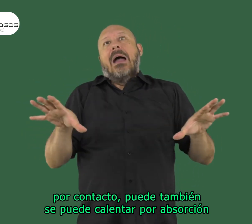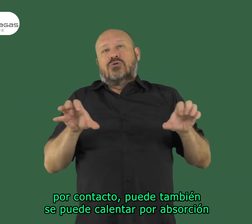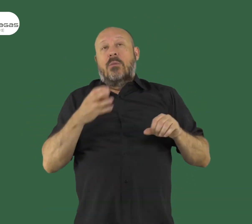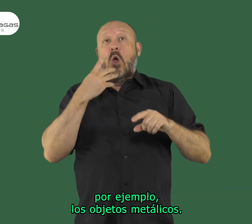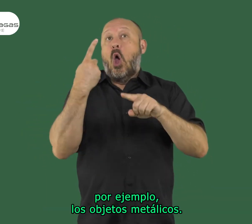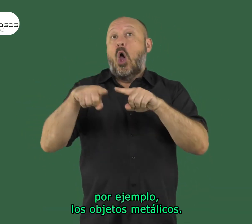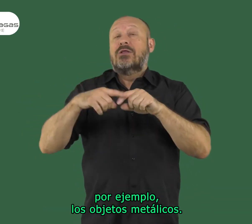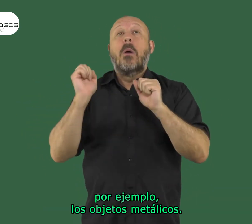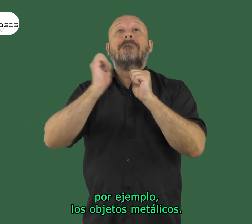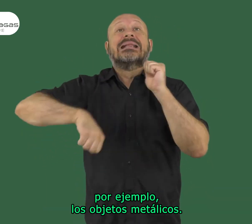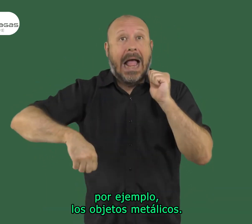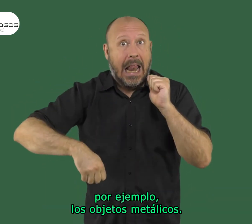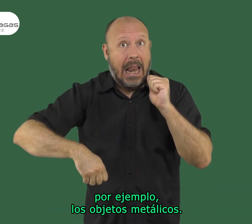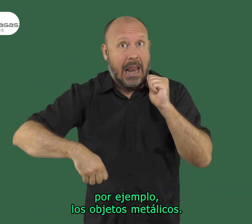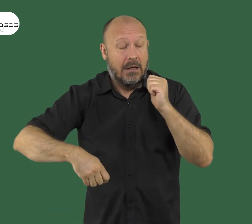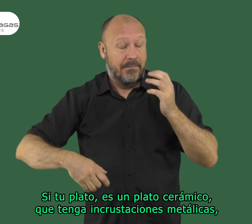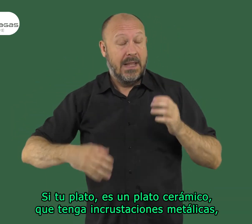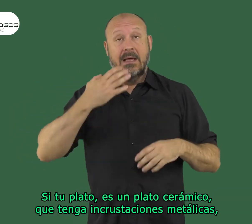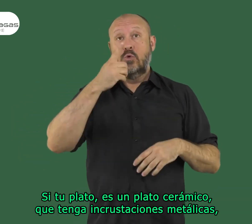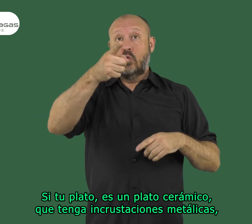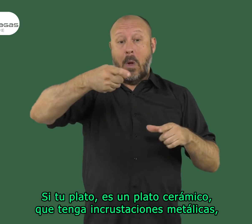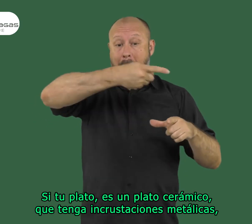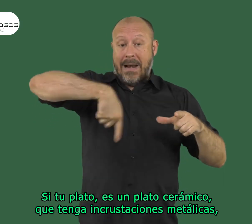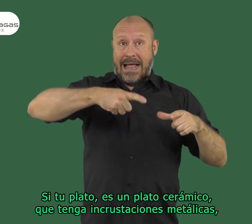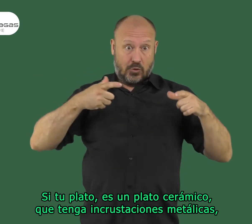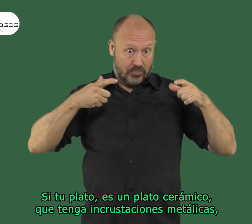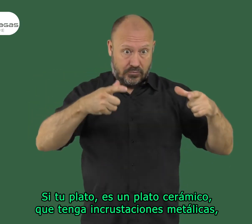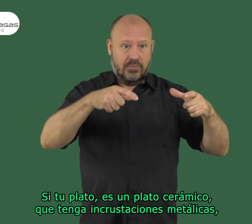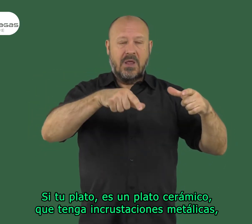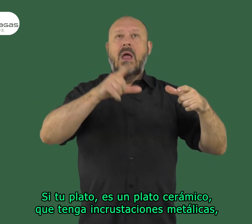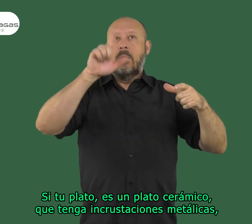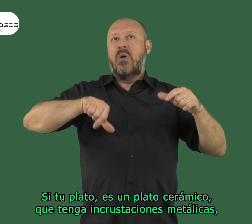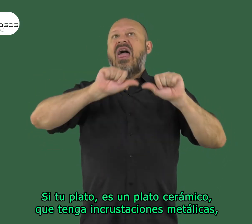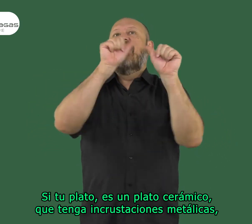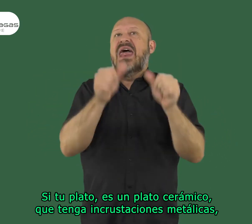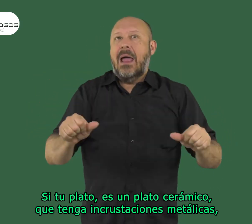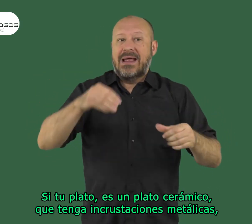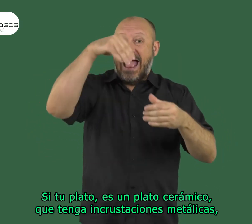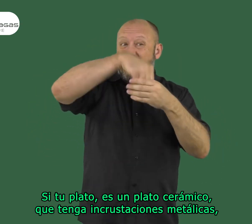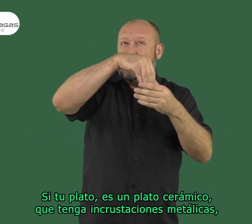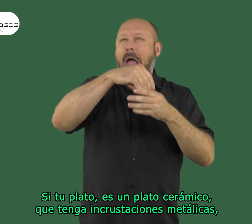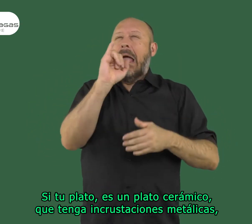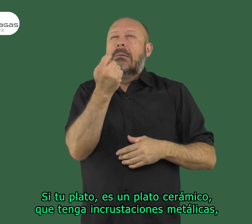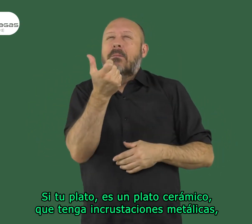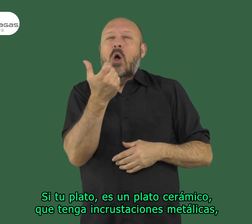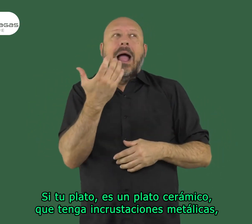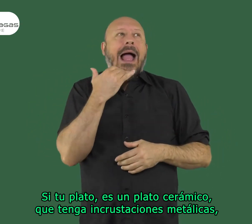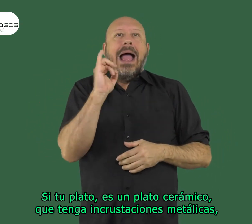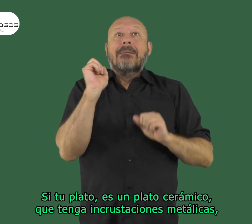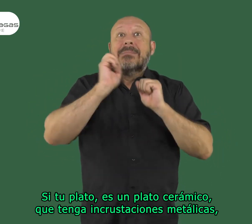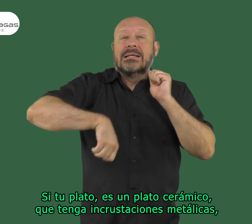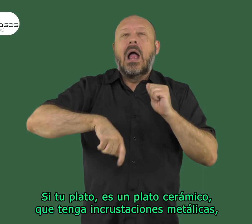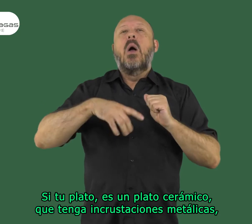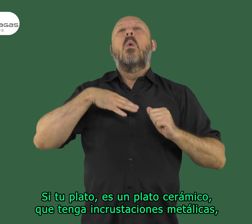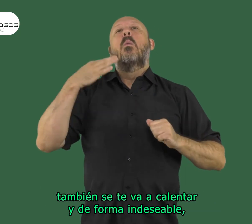por absorción. Por ejemplo, los objetos metálicos. Si tu plato es un plato cerámico que tenga